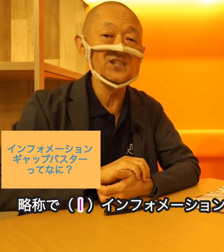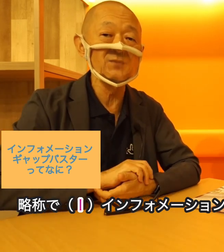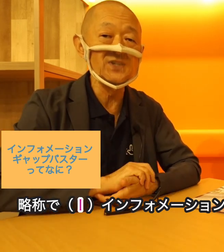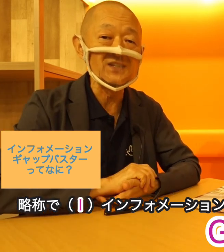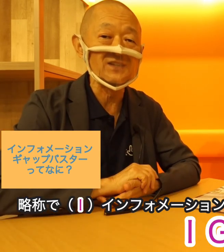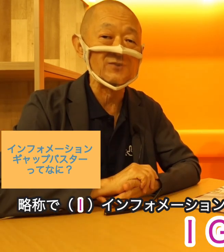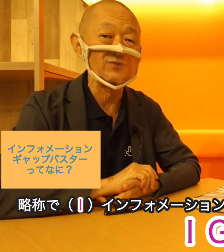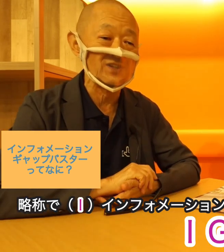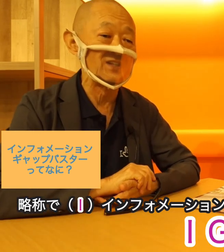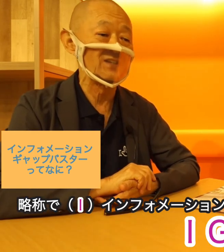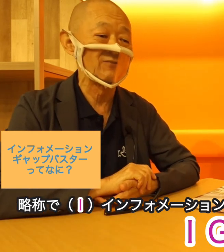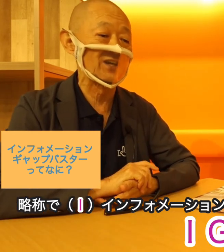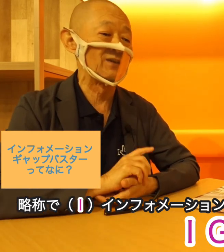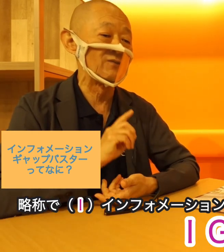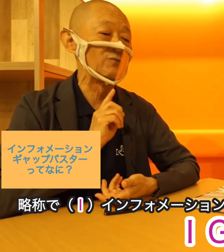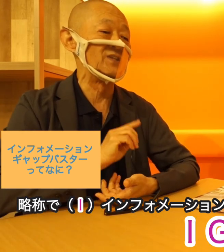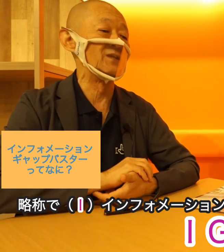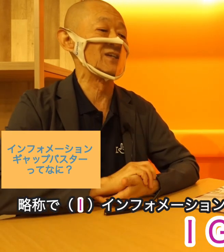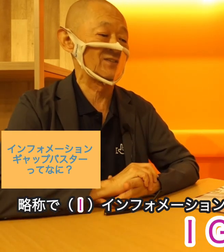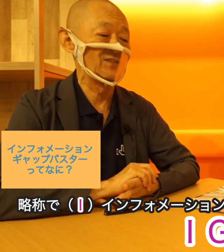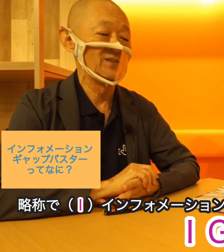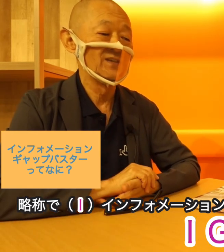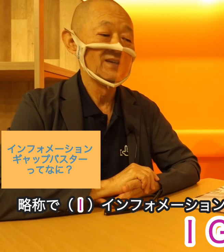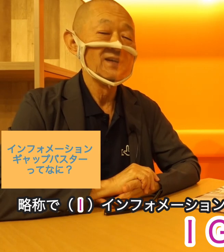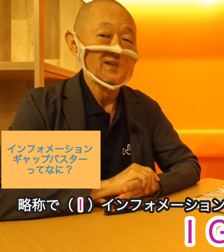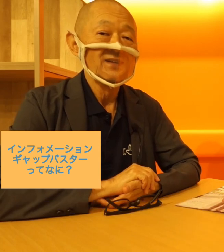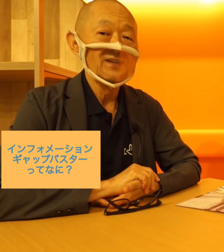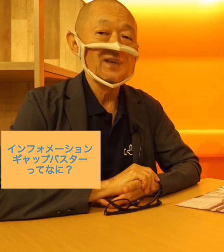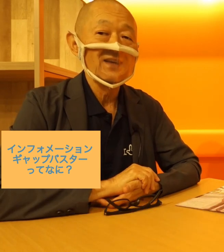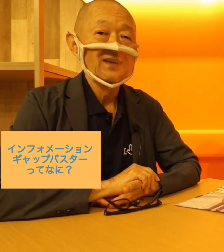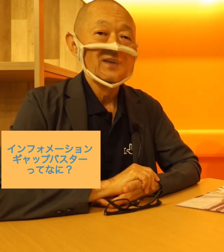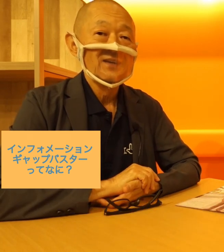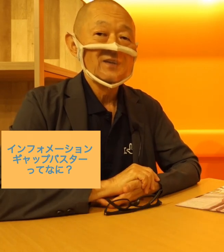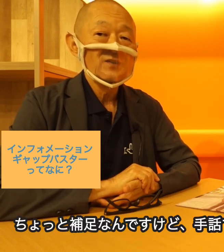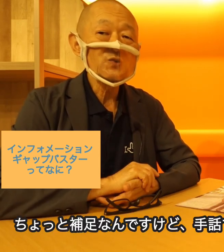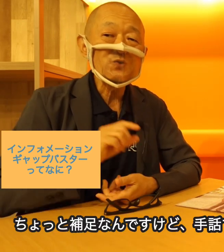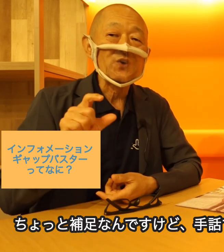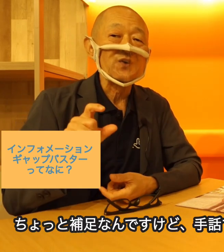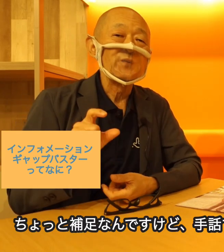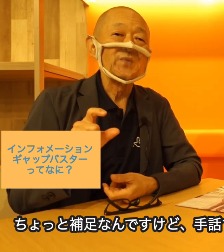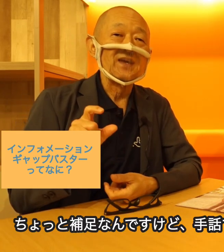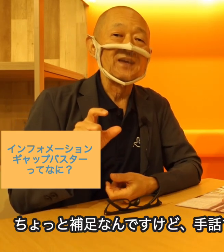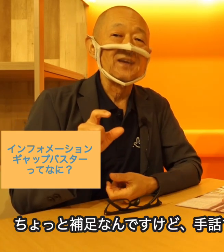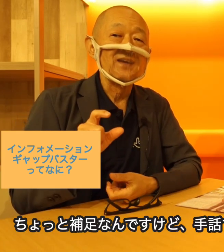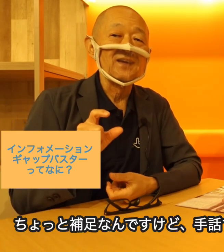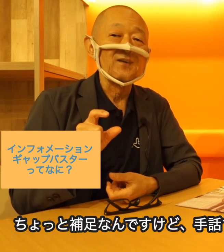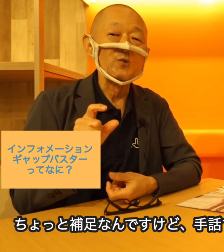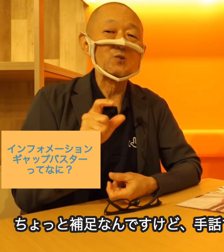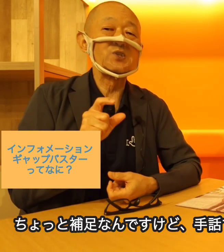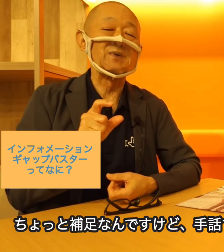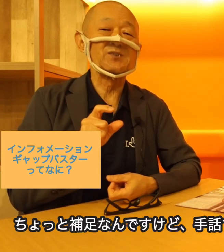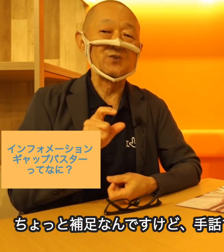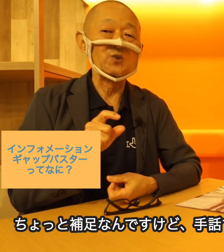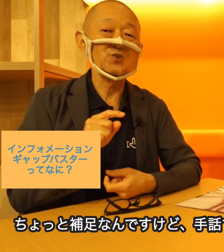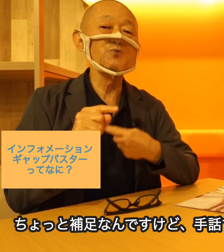IGB っていうふうに我々よく言ってます。 はい。 でちょっと、補足しますと、手話